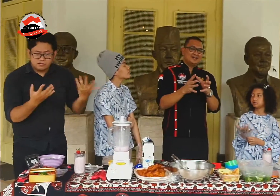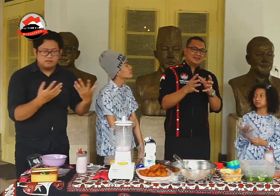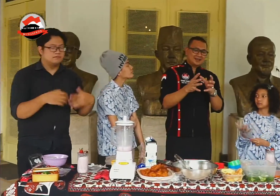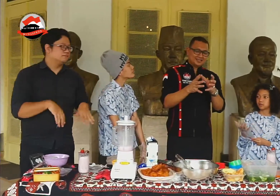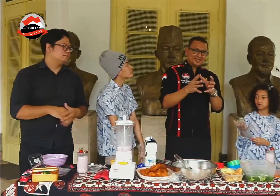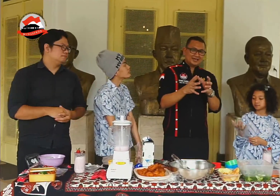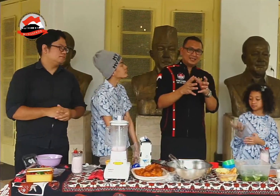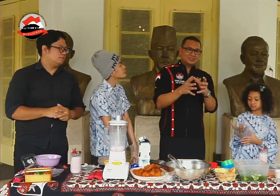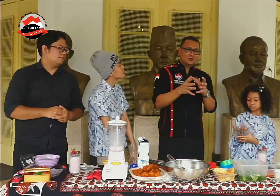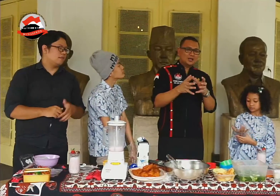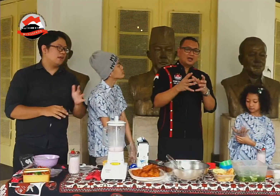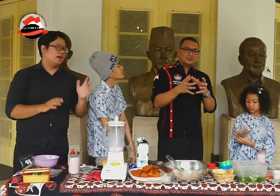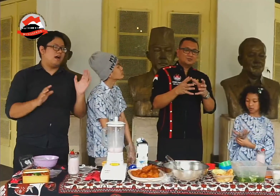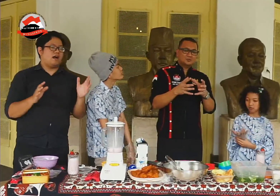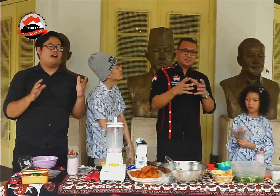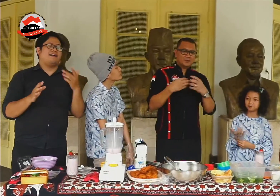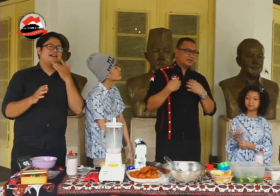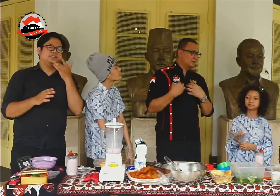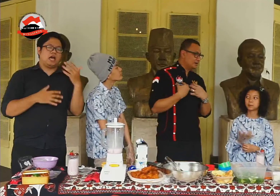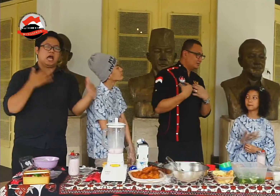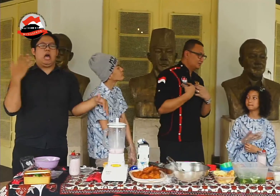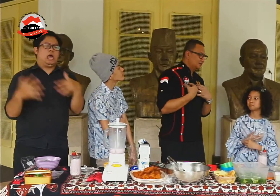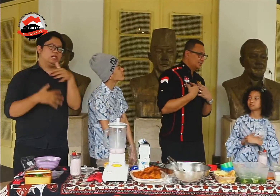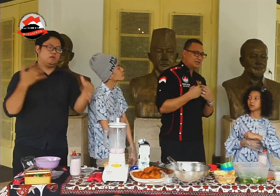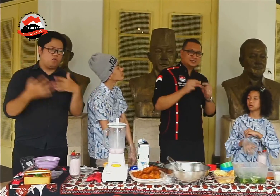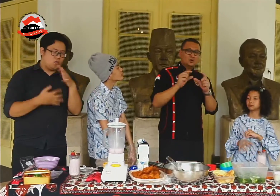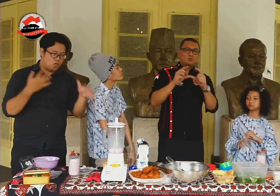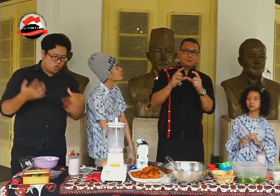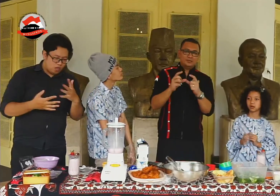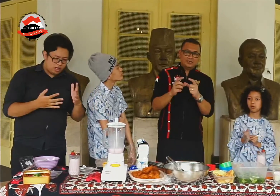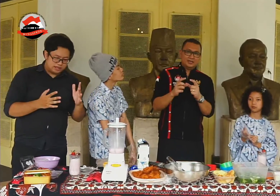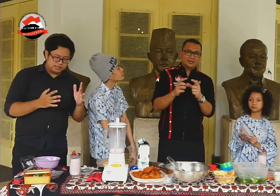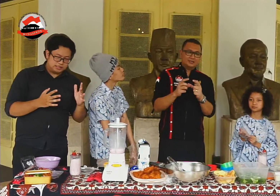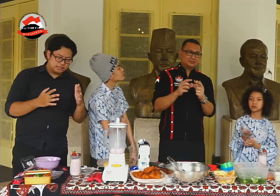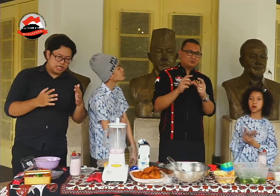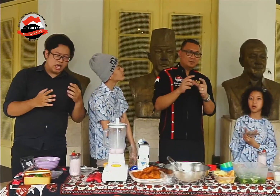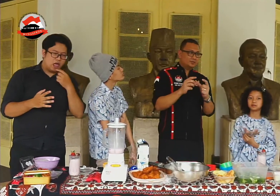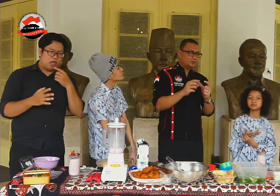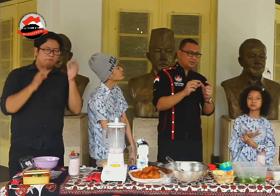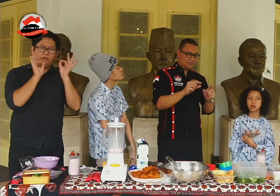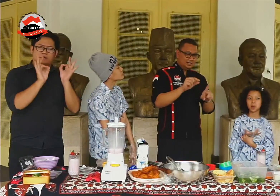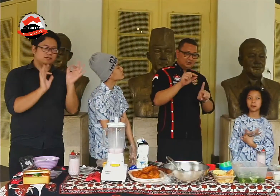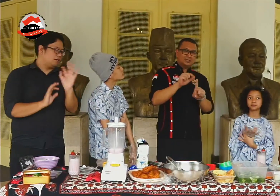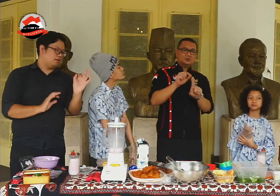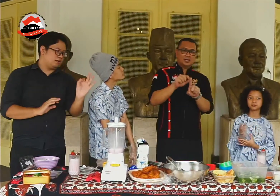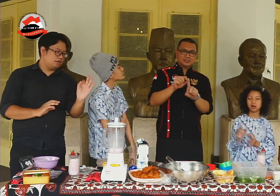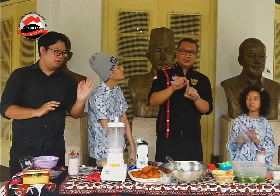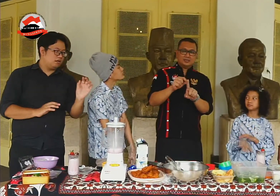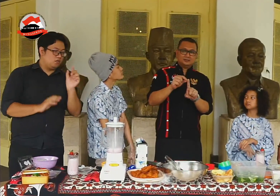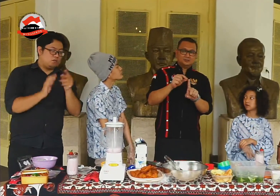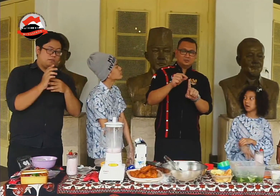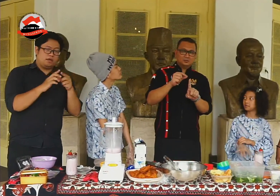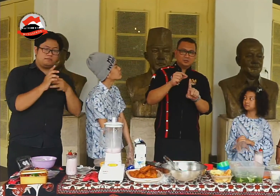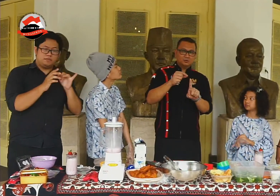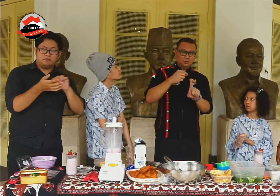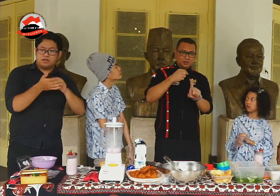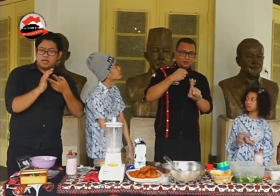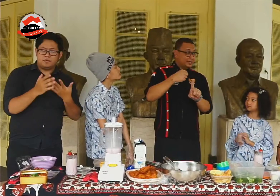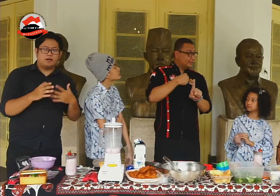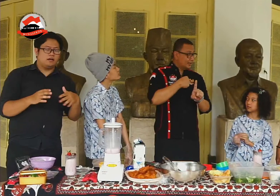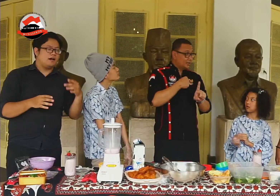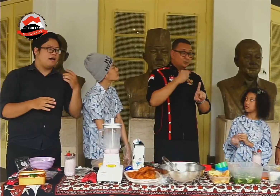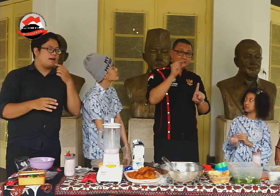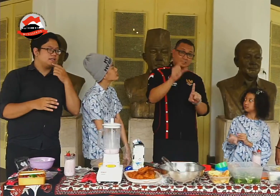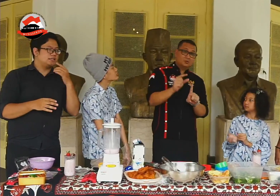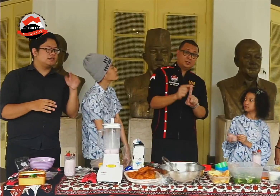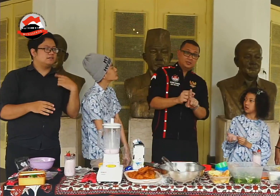akhirnya rasanya akan kacau dan nggak ketemu seperti apa yang kita mau. Jadi rasa umaminya hilang. Rasa umami itu adalah satu rasa yang sungguh dibutuhkan oleh